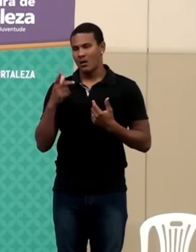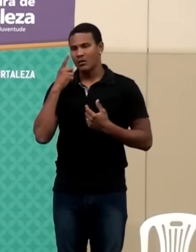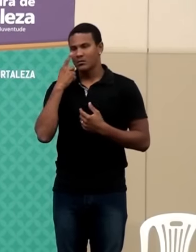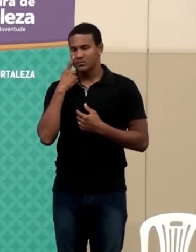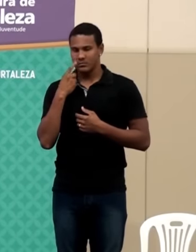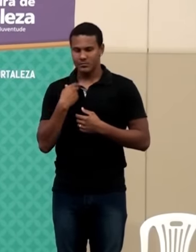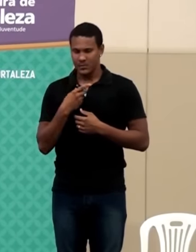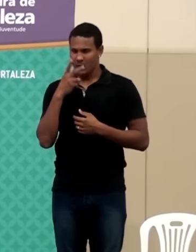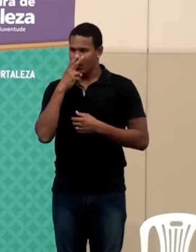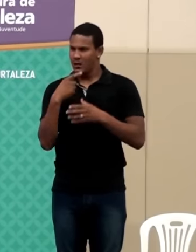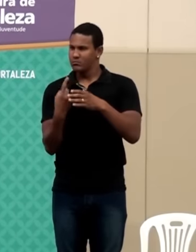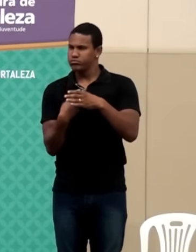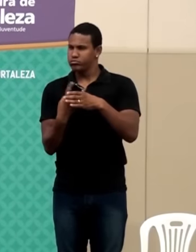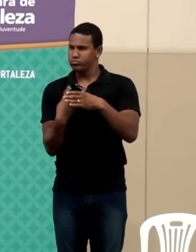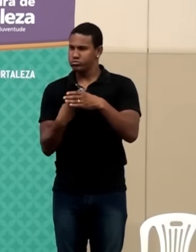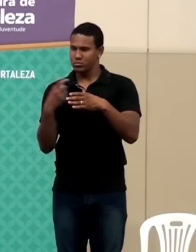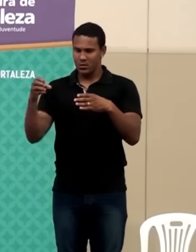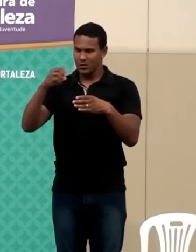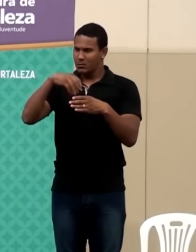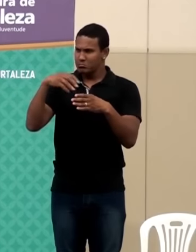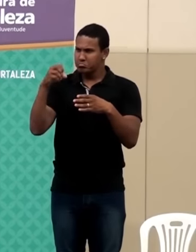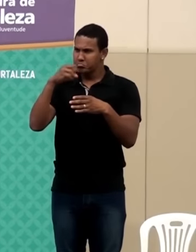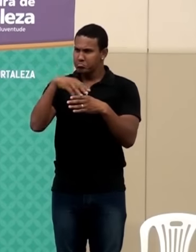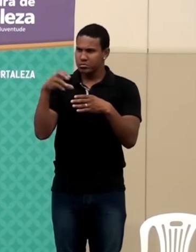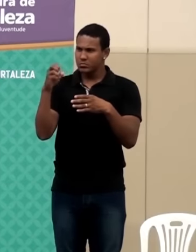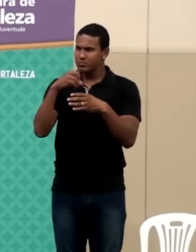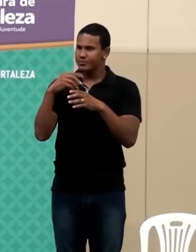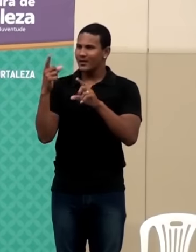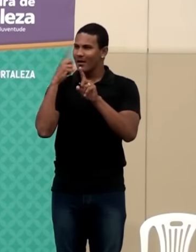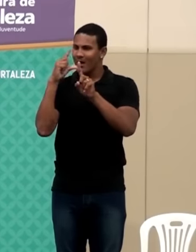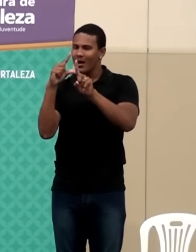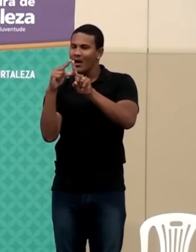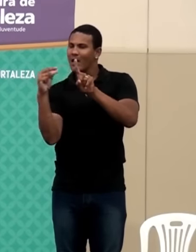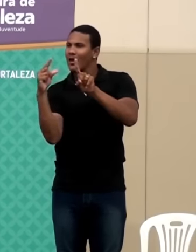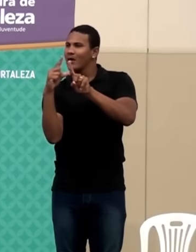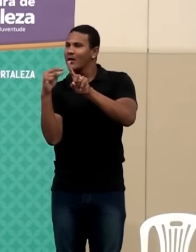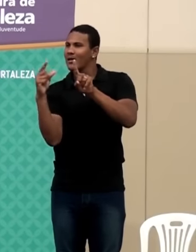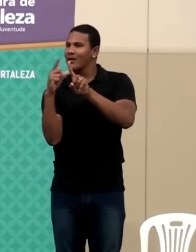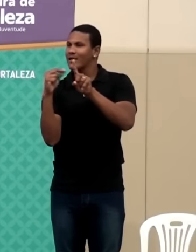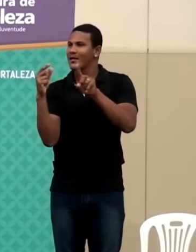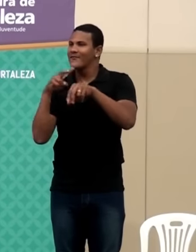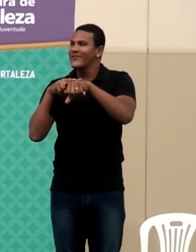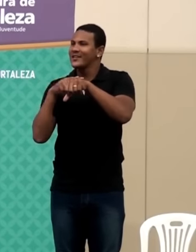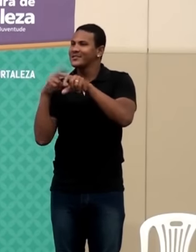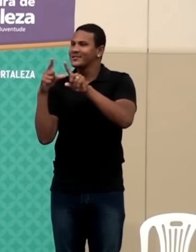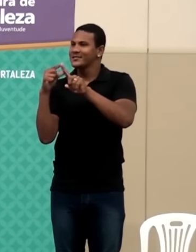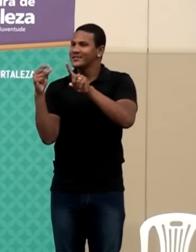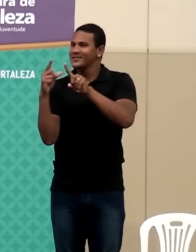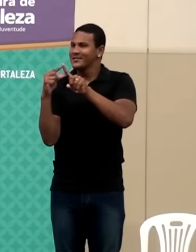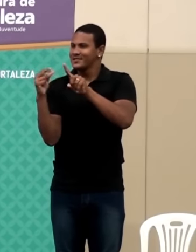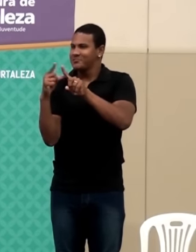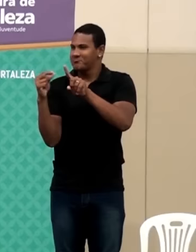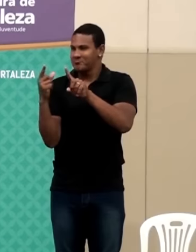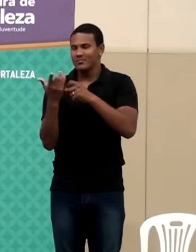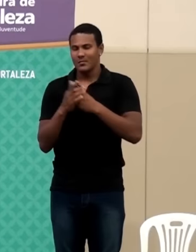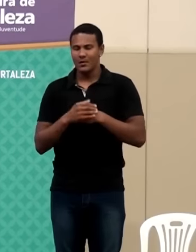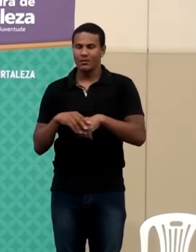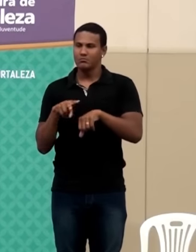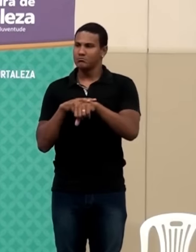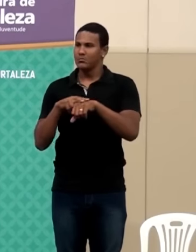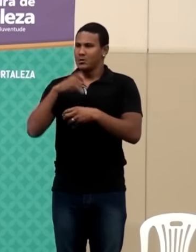Triturando no liquidificador algumas folhas de repolho roxo com água. O repolho roxo é um indicador natural,